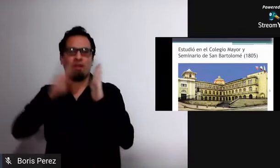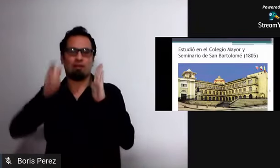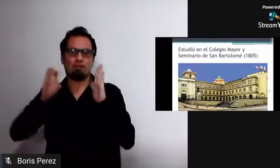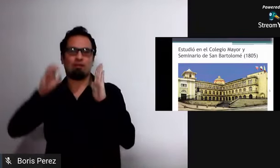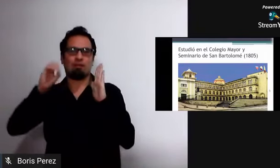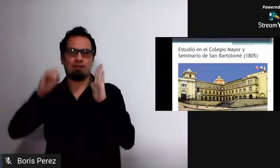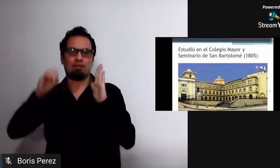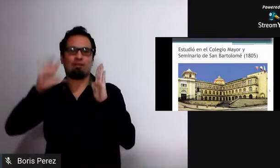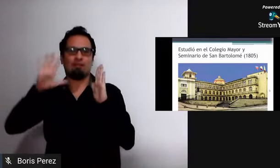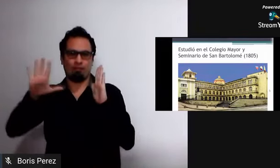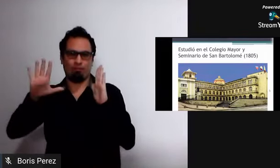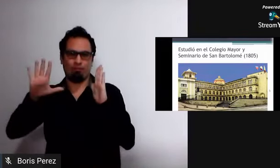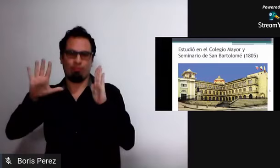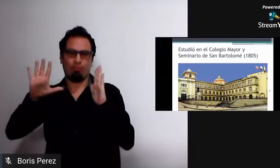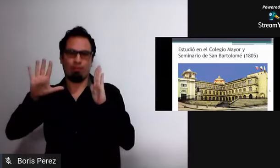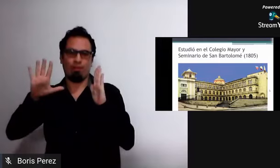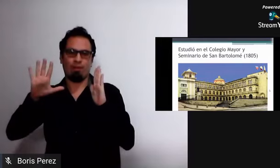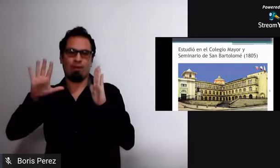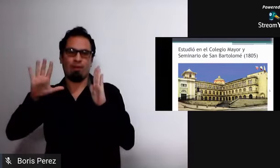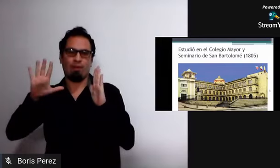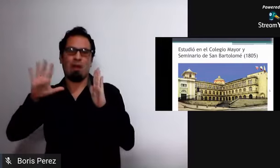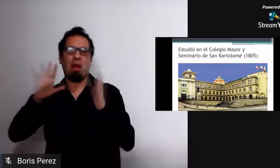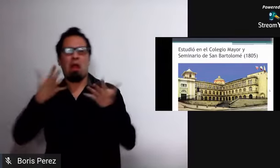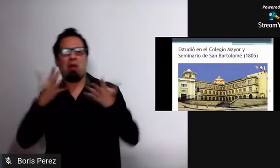Bogotá. Eso sucedió en el año